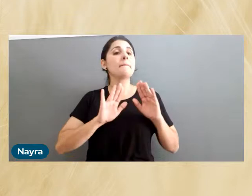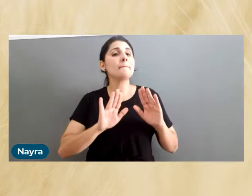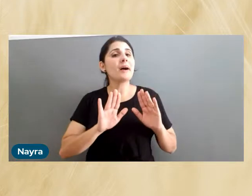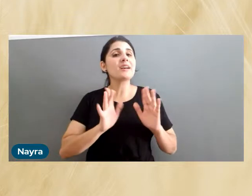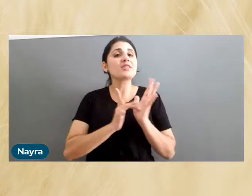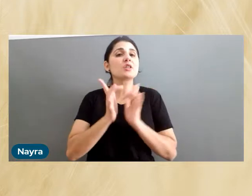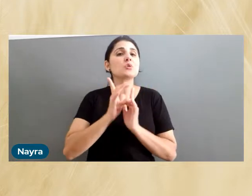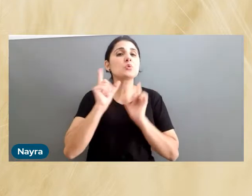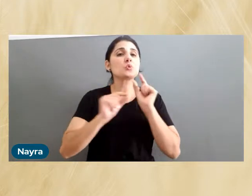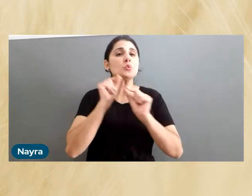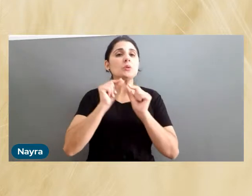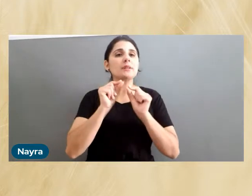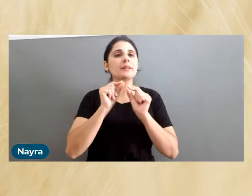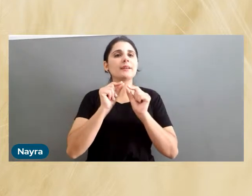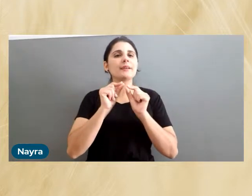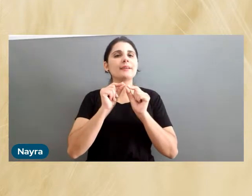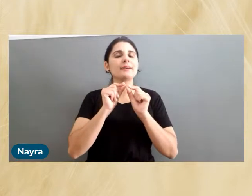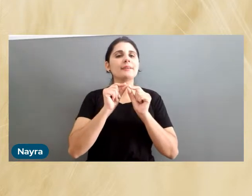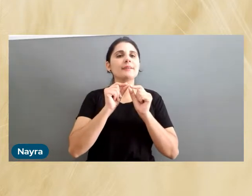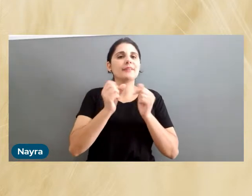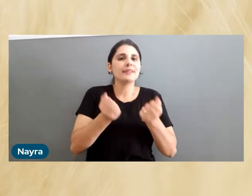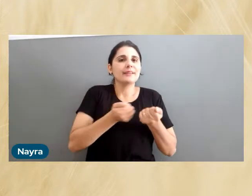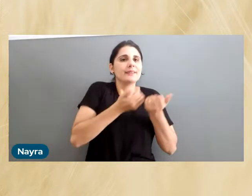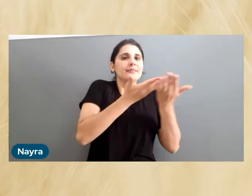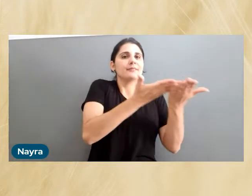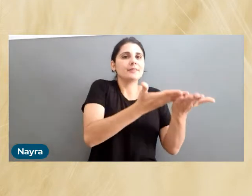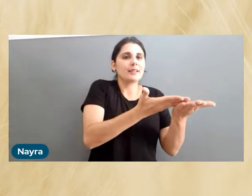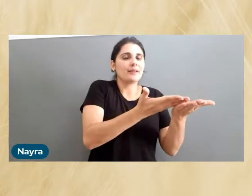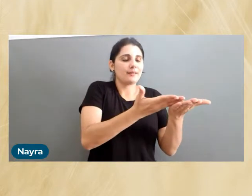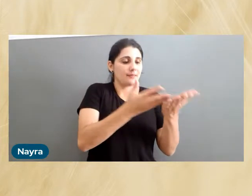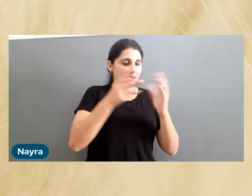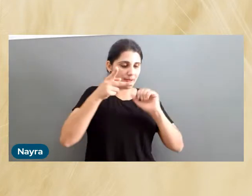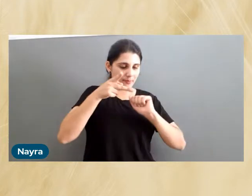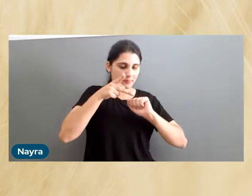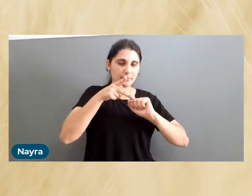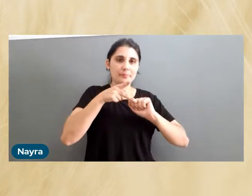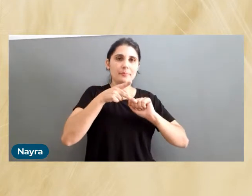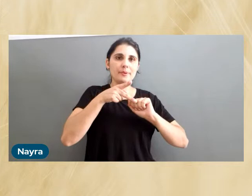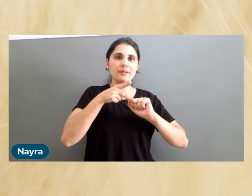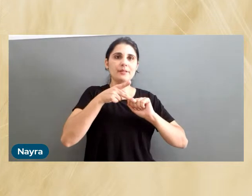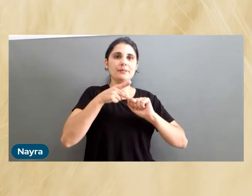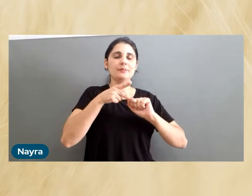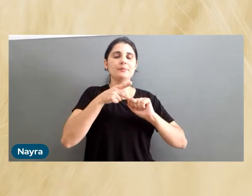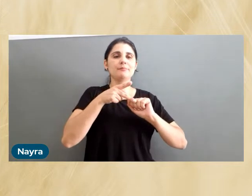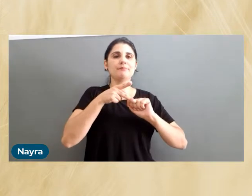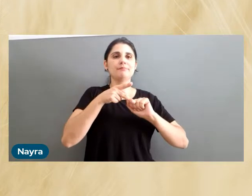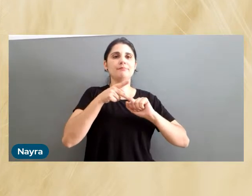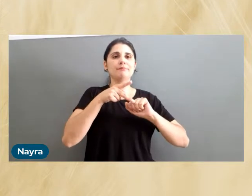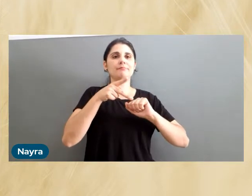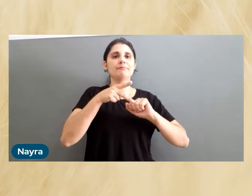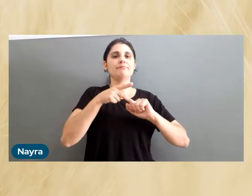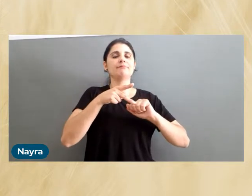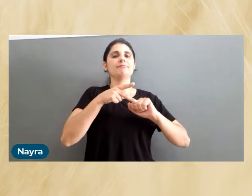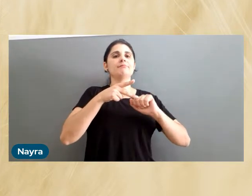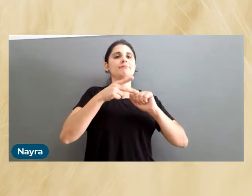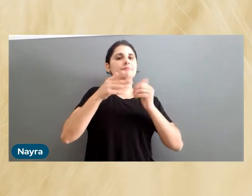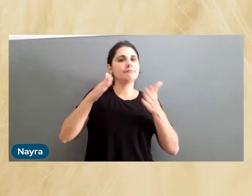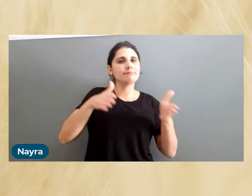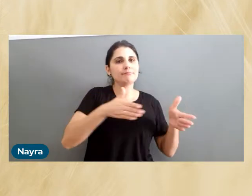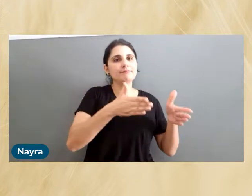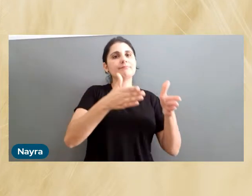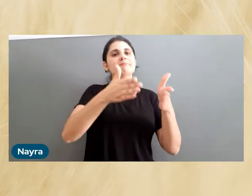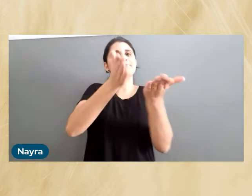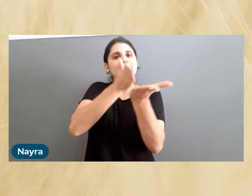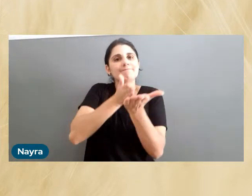faz? Confere àquele apóstolo que o havia negado a condução, a direção